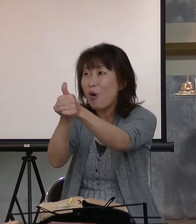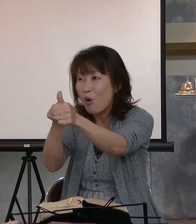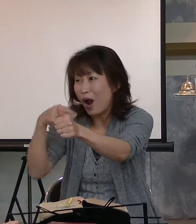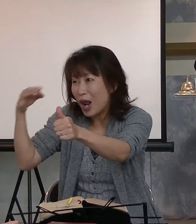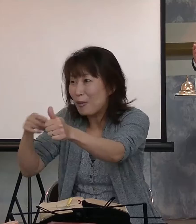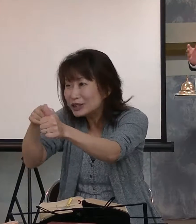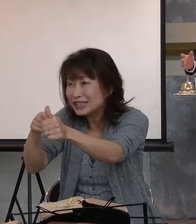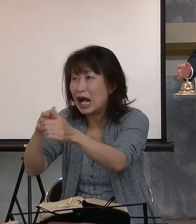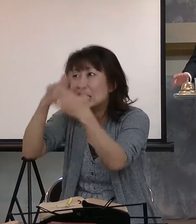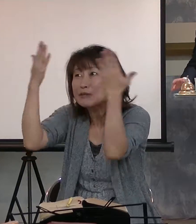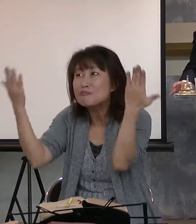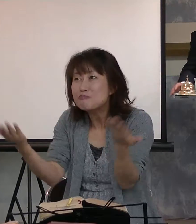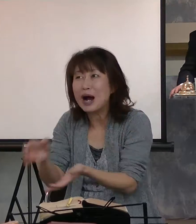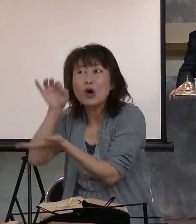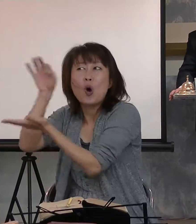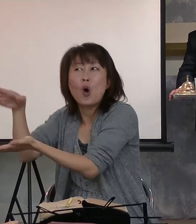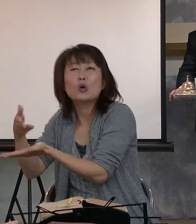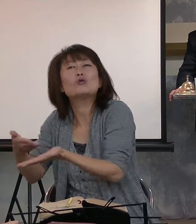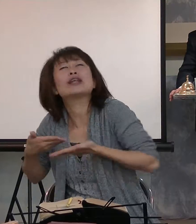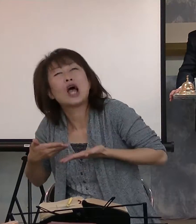と報告するんですよ。